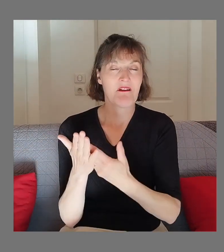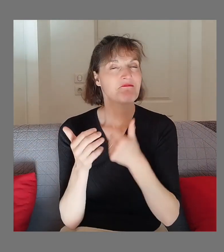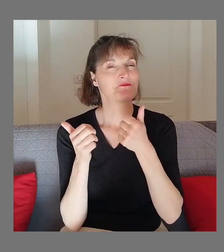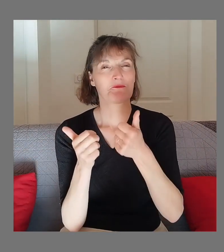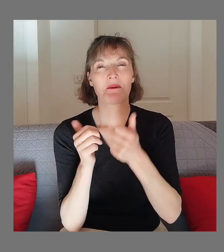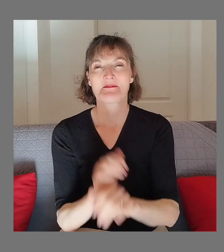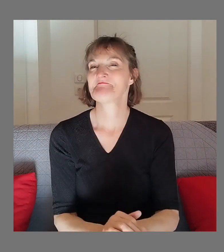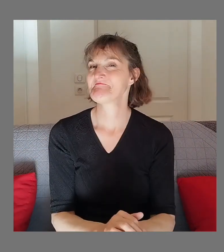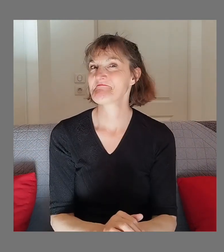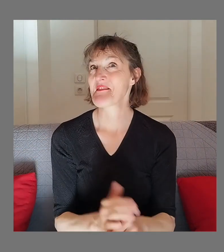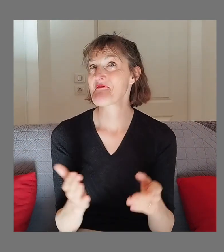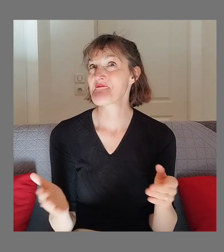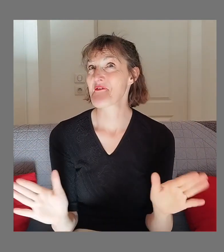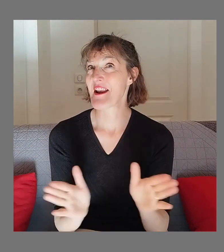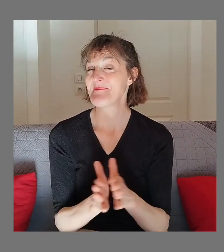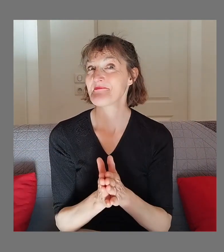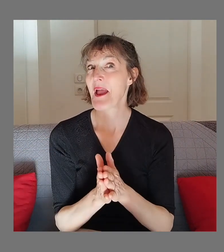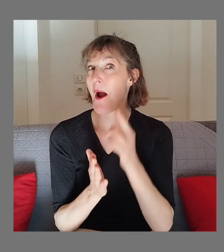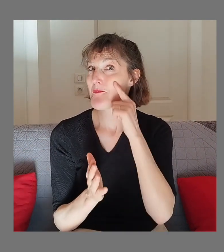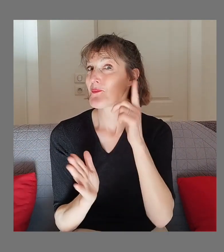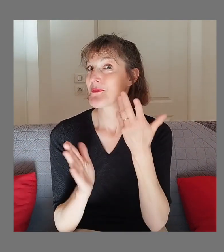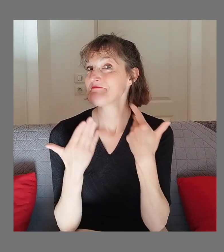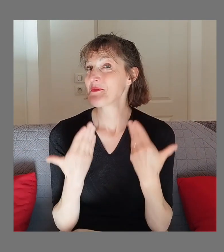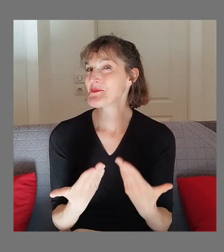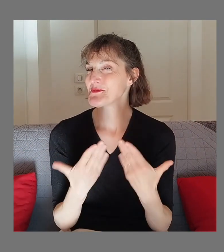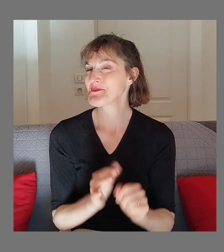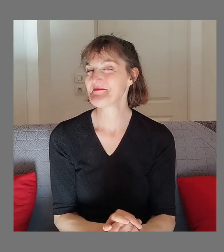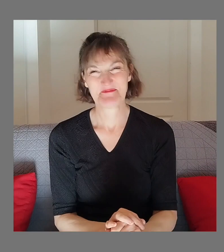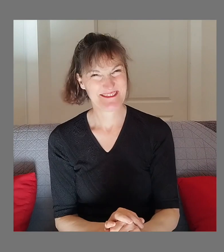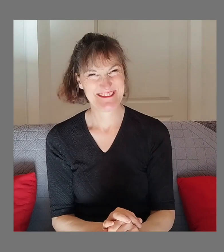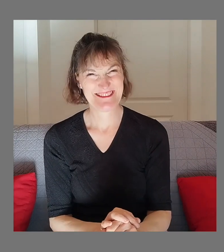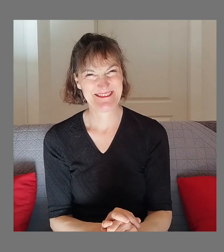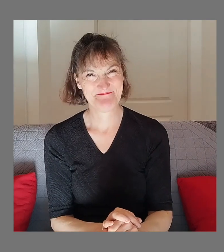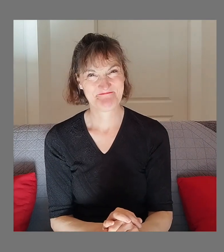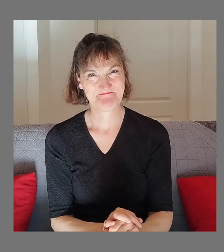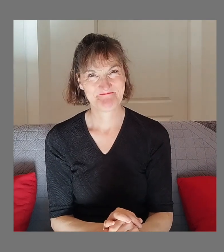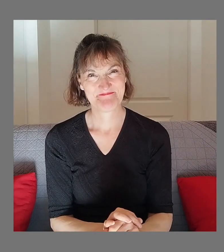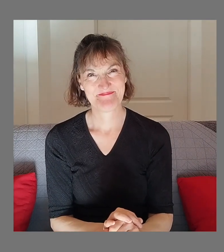Et donc cette histoire, c'est une belle histoire. Voilà, c'est terminé pour aujourd'hui.